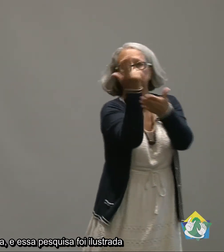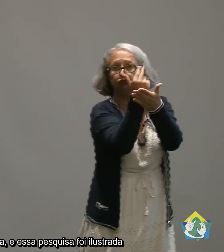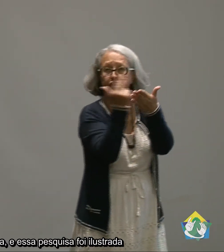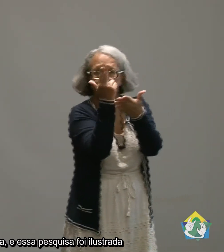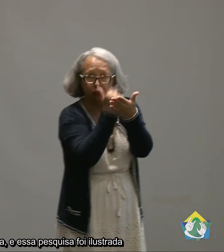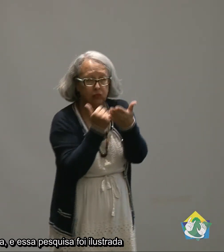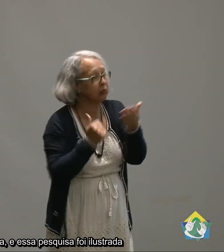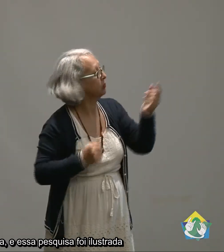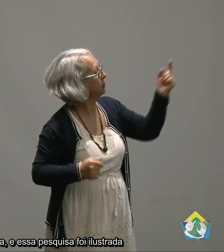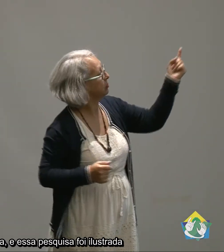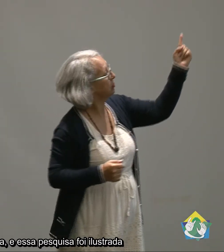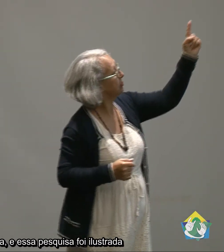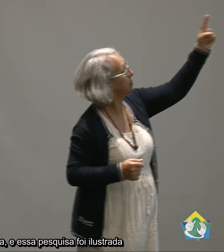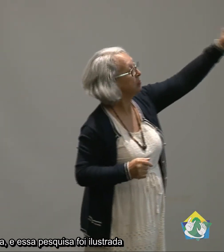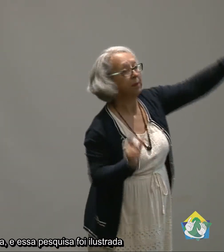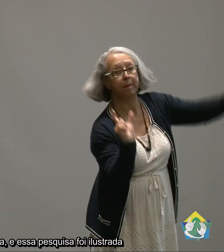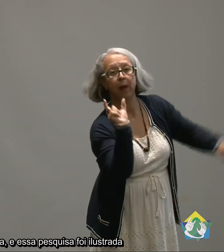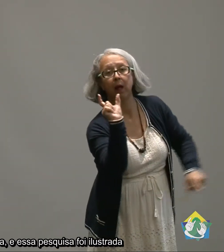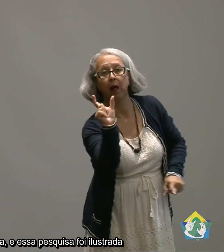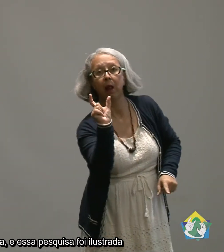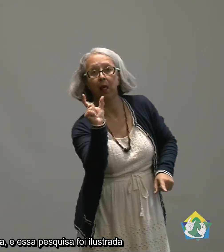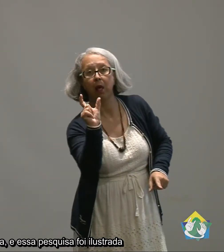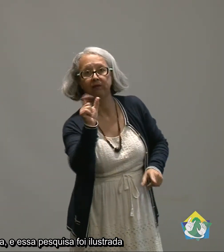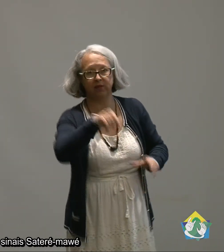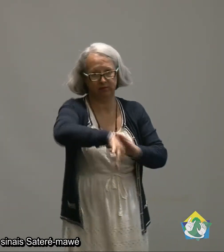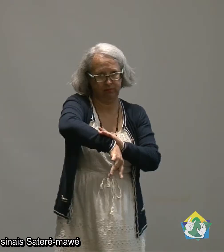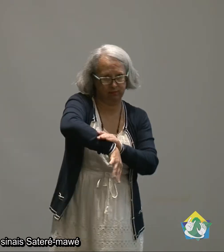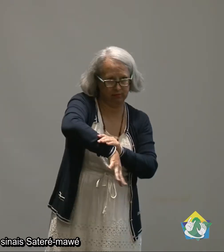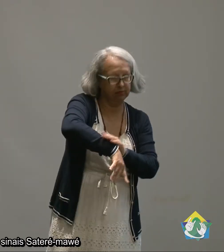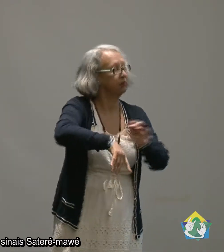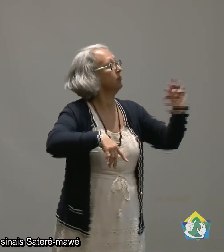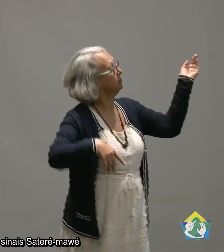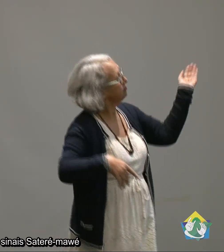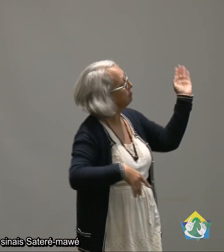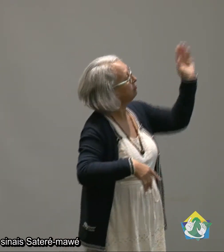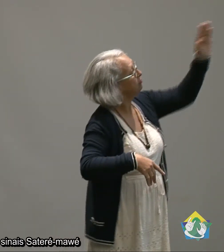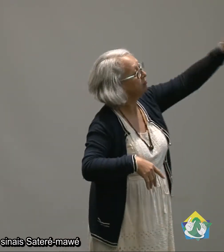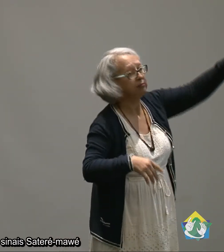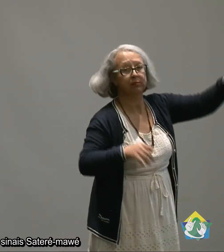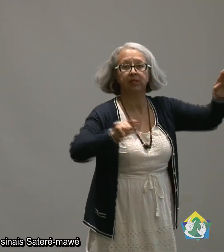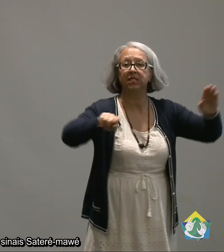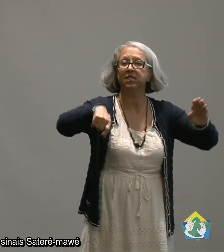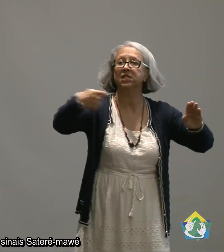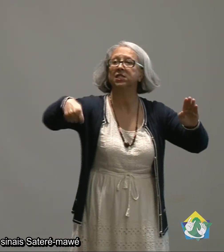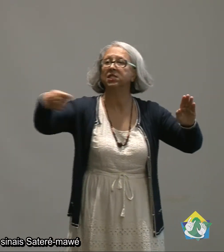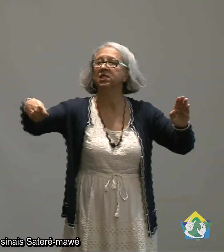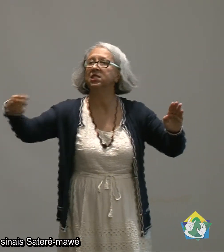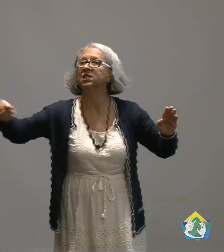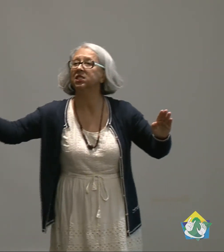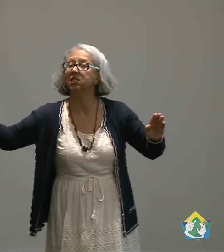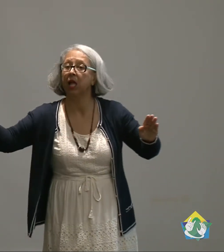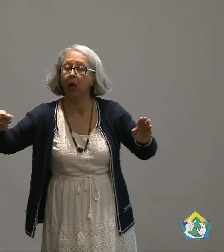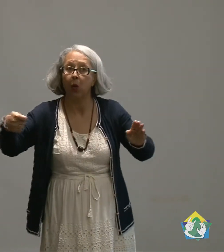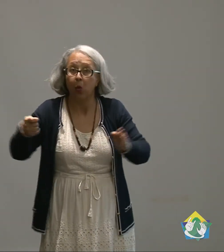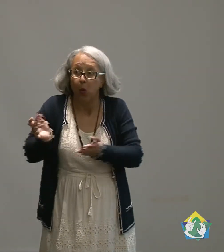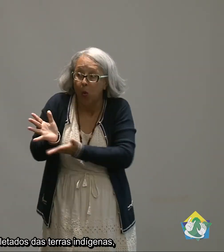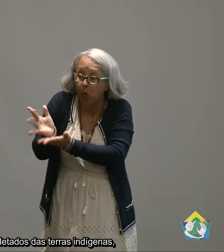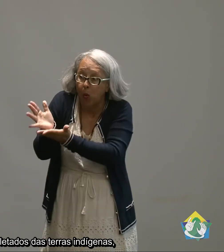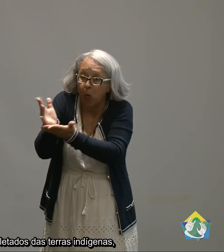pesquisa, e essa pesquisa foi ilustrada, registrando os sinais Saterê Mauê. E esses